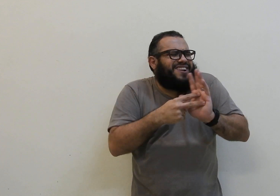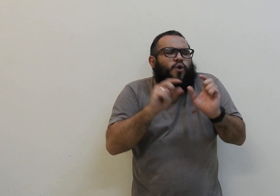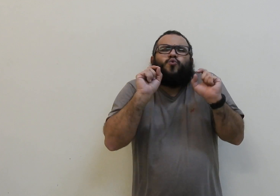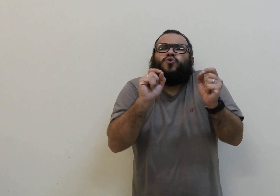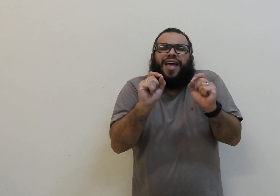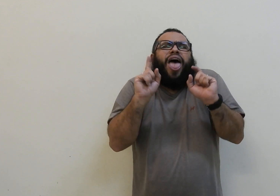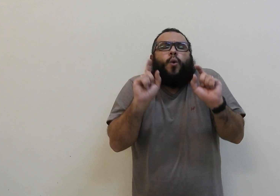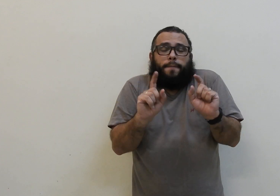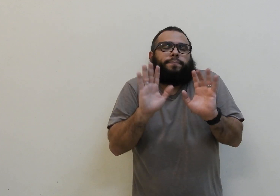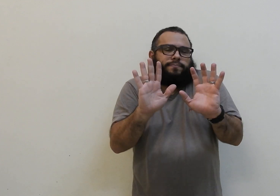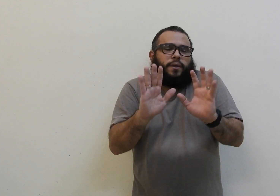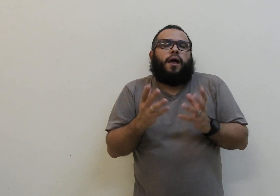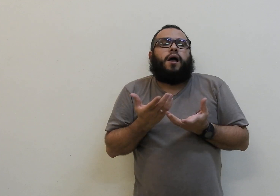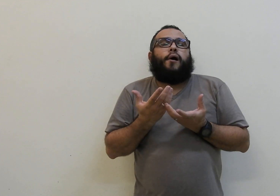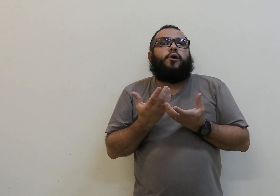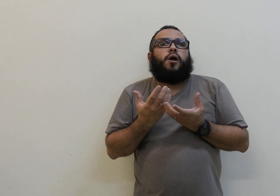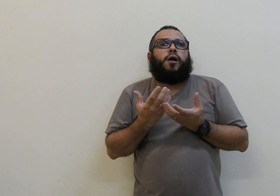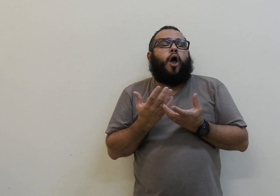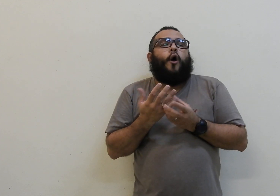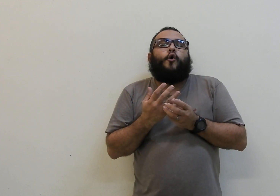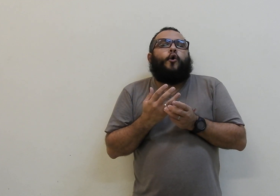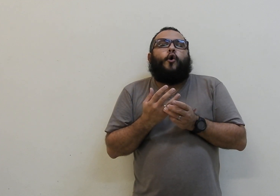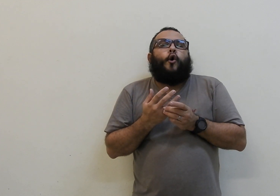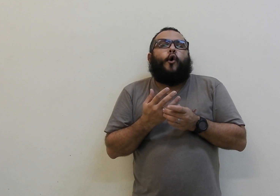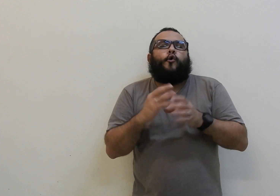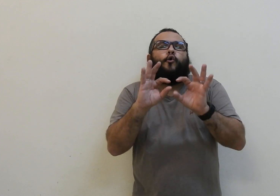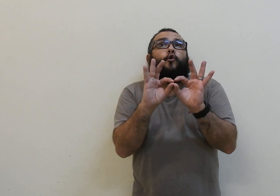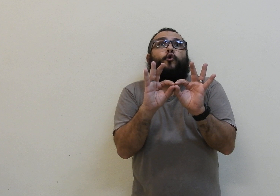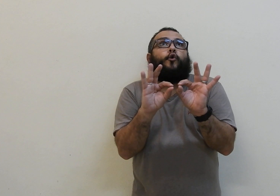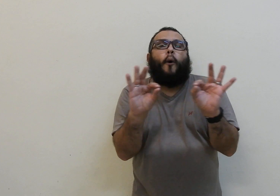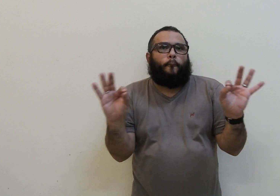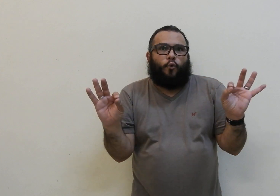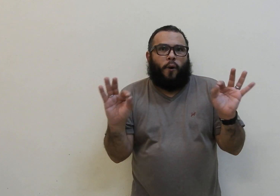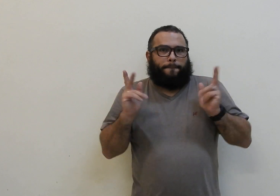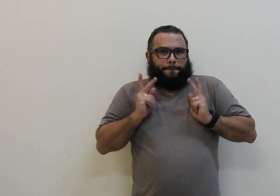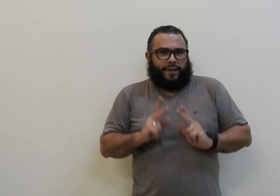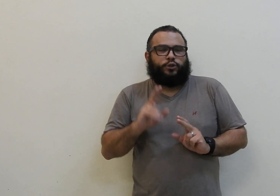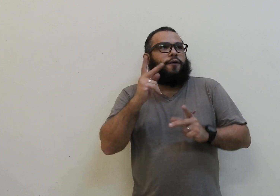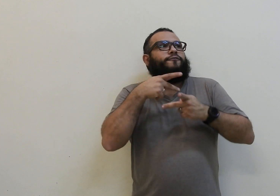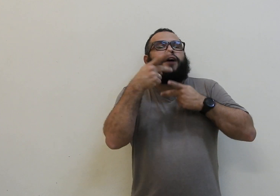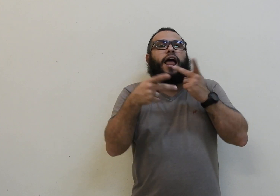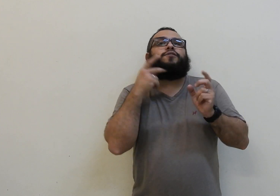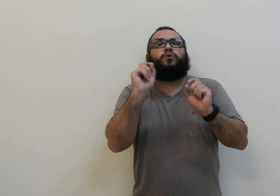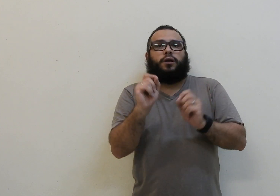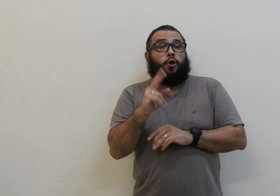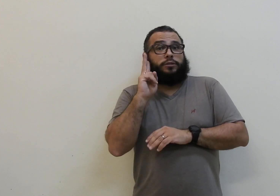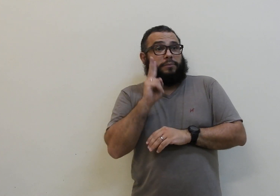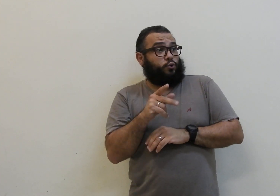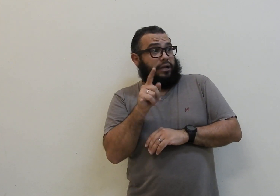As pessoas ficam, às vezes, se perguntando, afinal de contas, mas Libras, o que é isso? Uma coisa que é